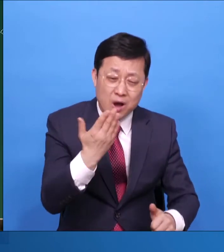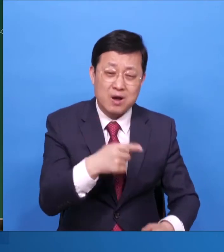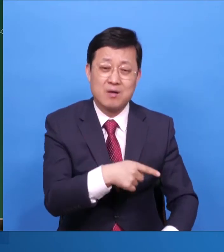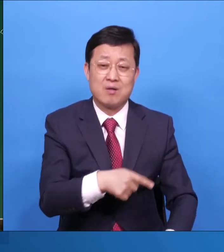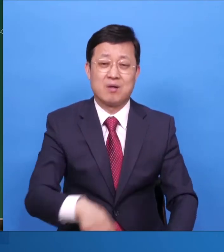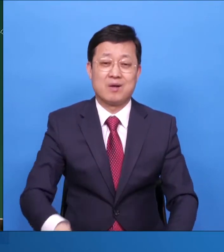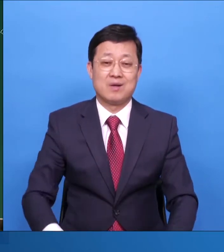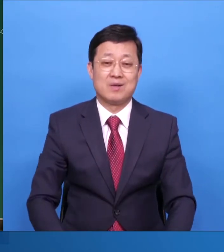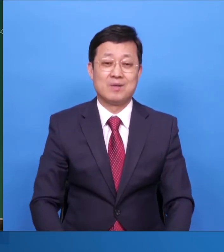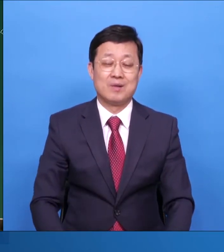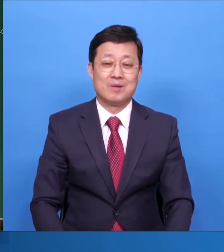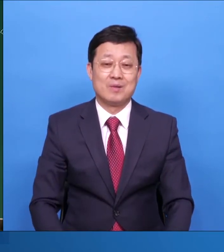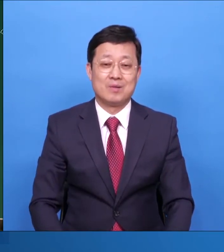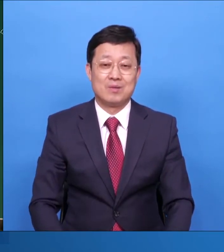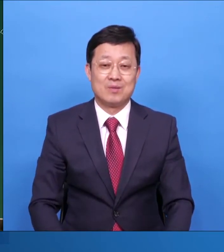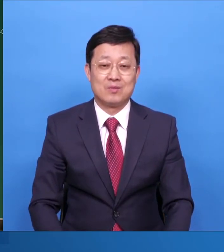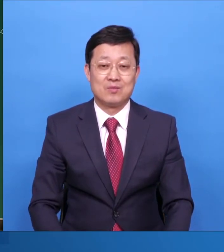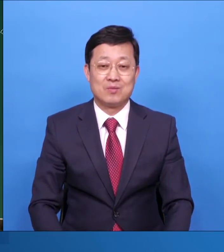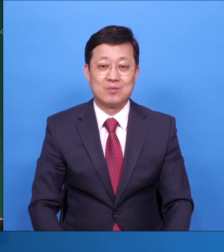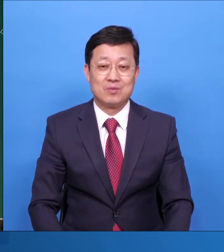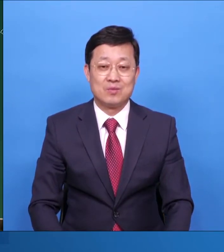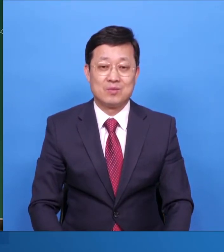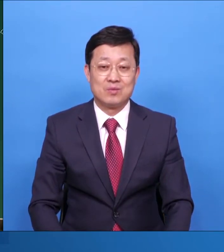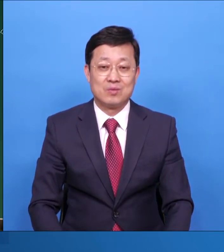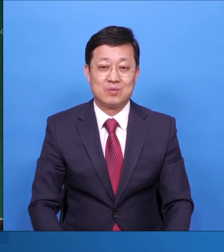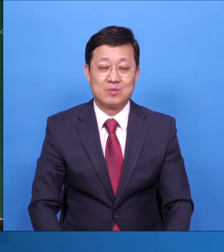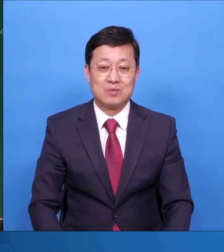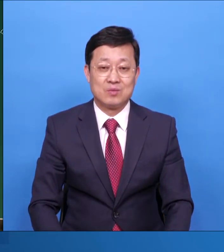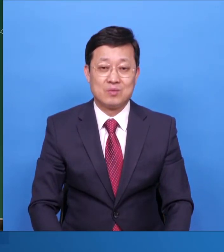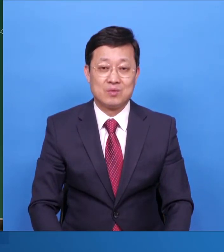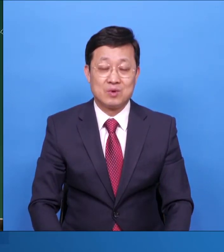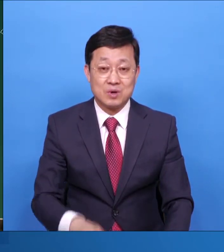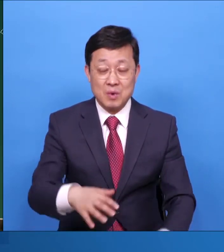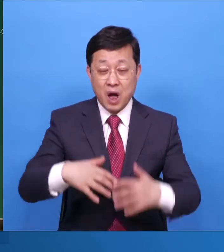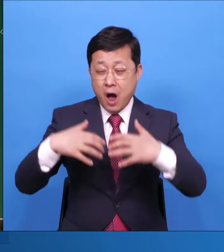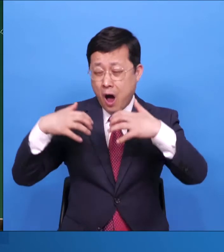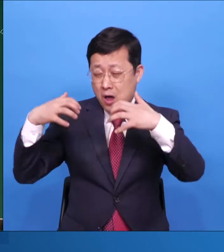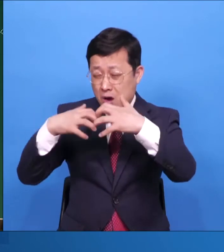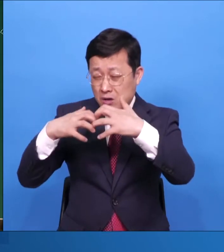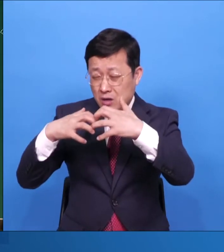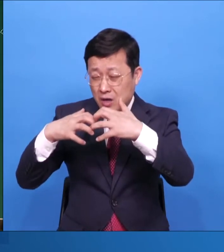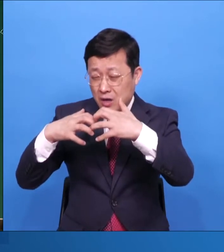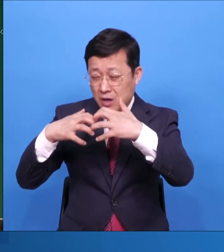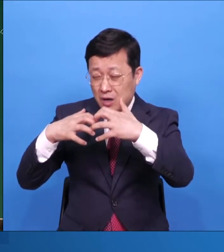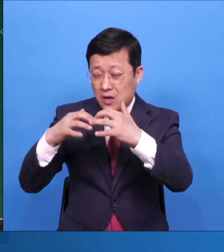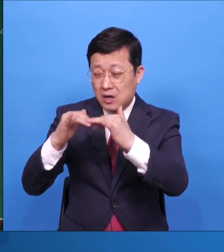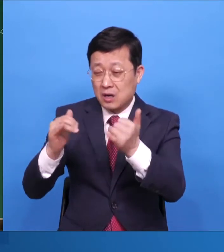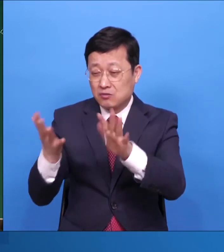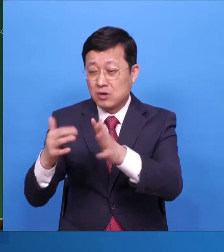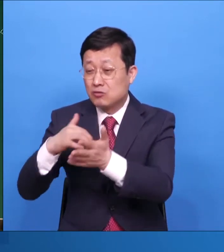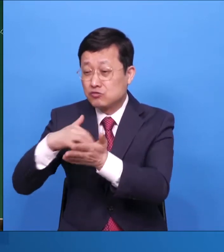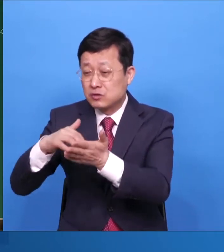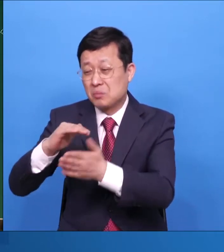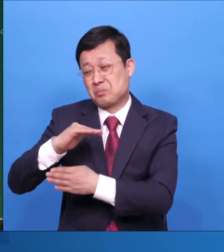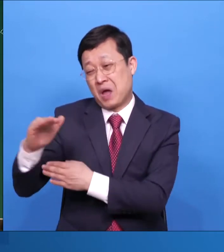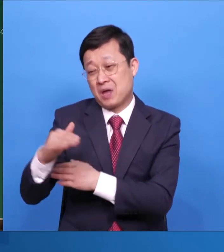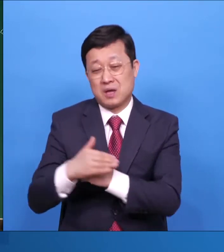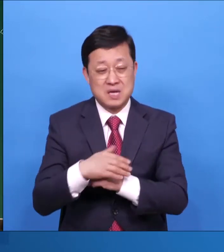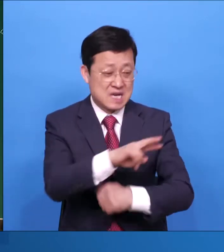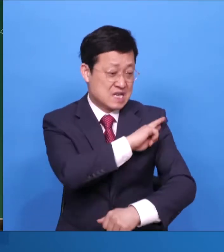herejías, sino los mataban por completo. 전쟁에서 죽인 숫자보다 더 많아요. Vemos que ellos mataron muchas más personas que las 그러니까, que murieron en la